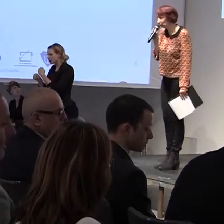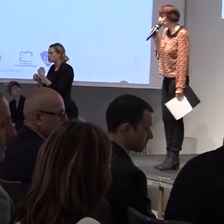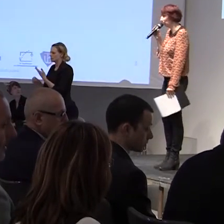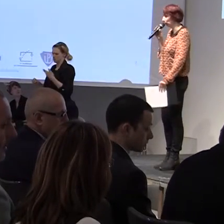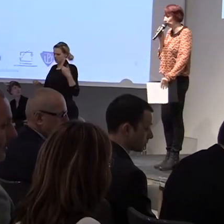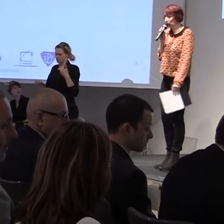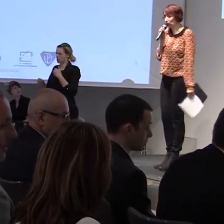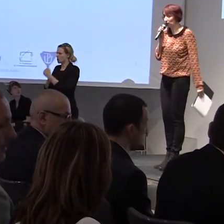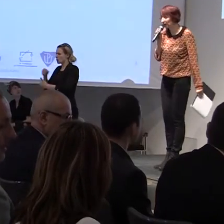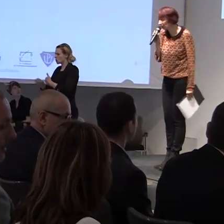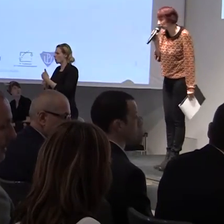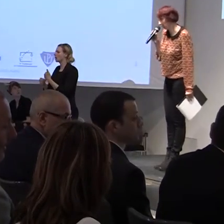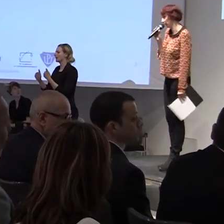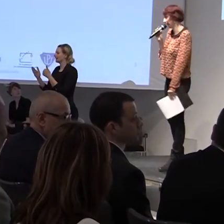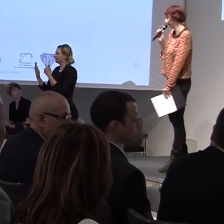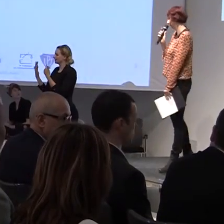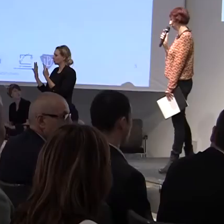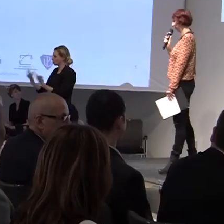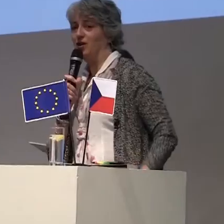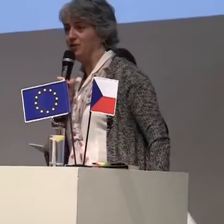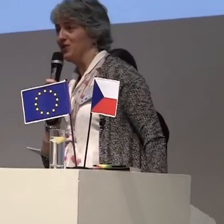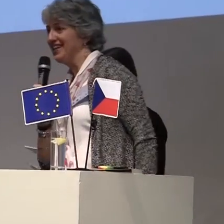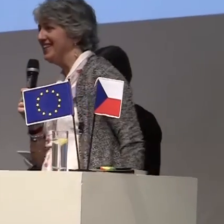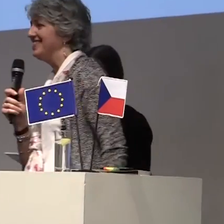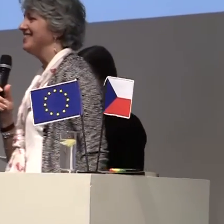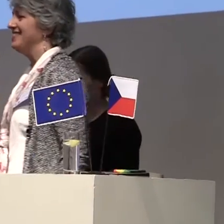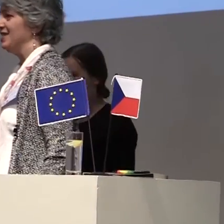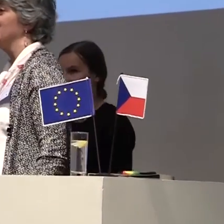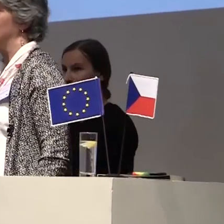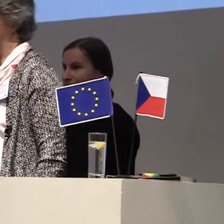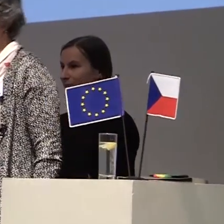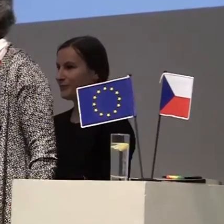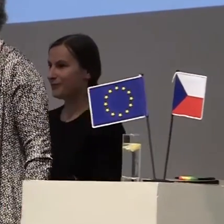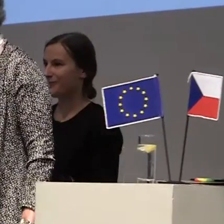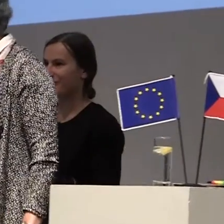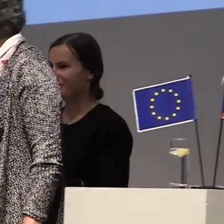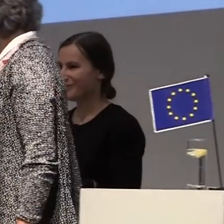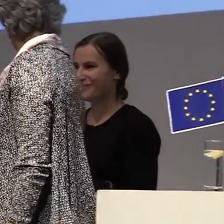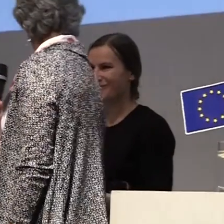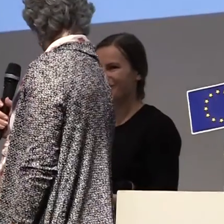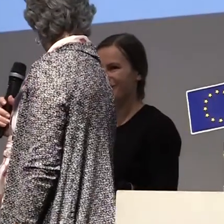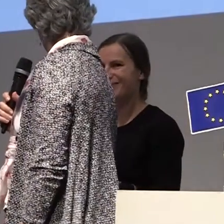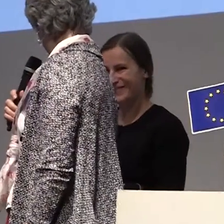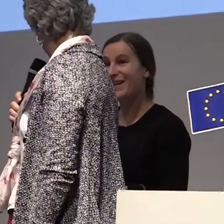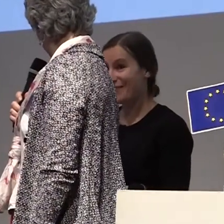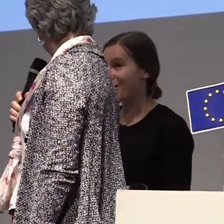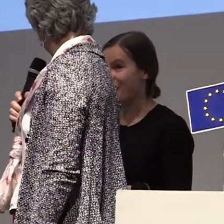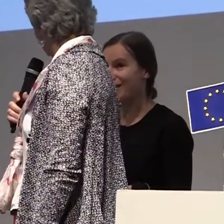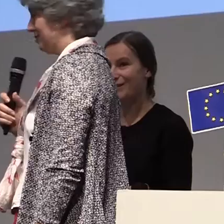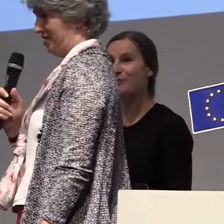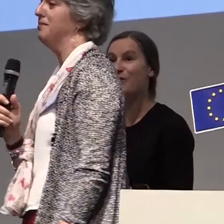aby nám pohovořila o svých zkušenostech. Good morning. Dobrý den. Dobrý